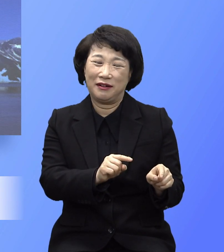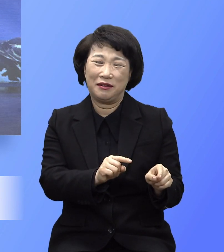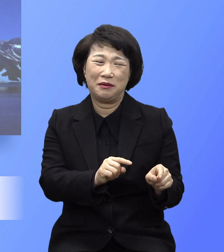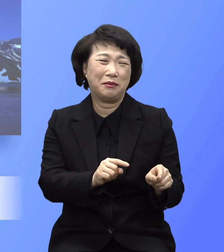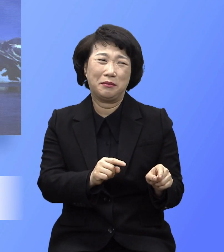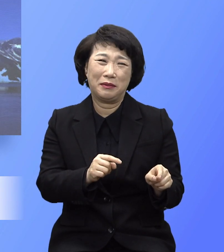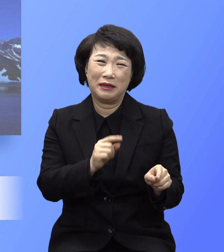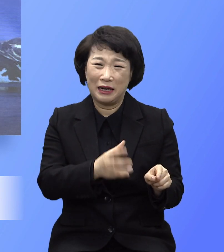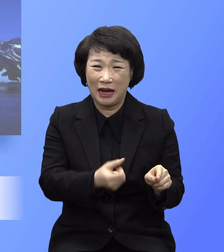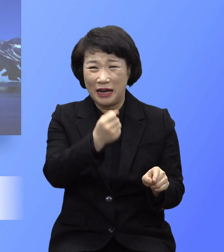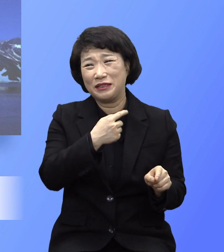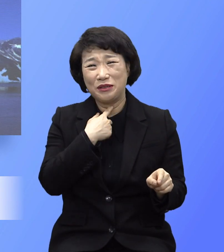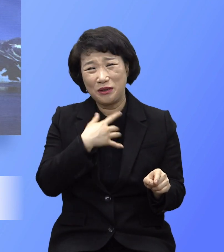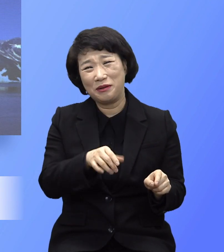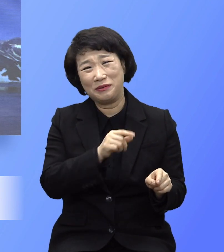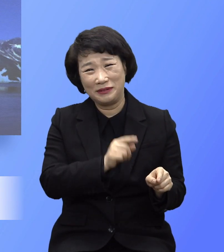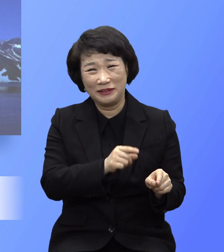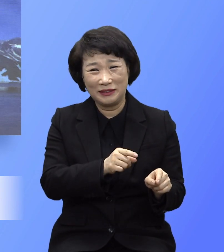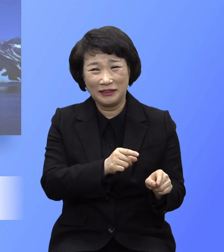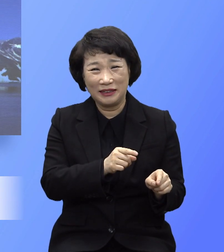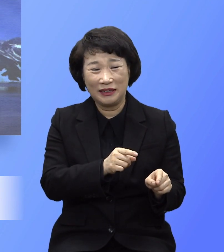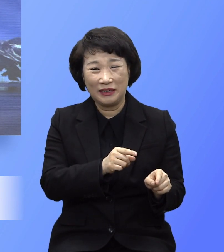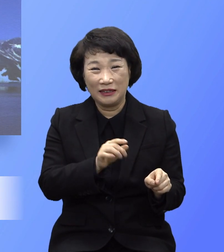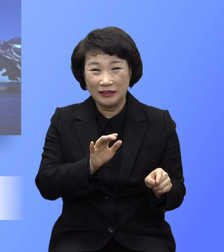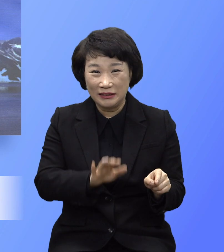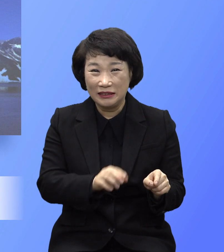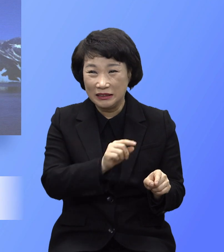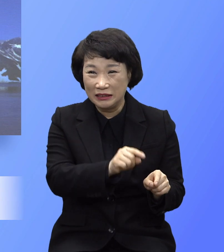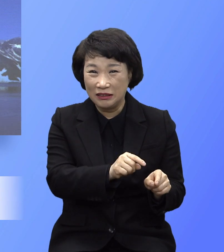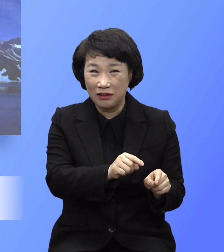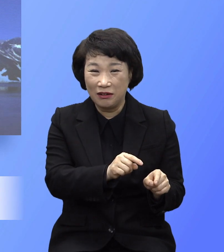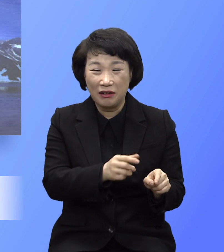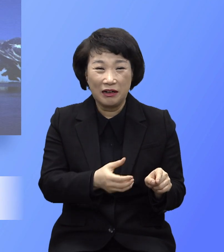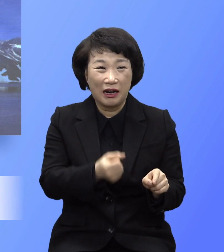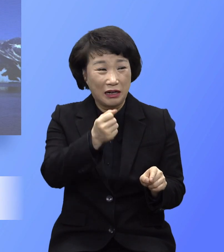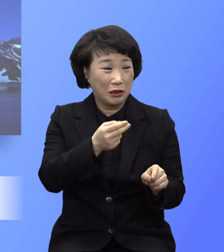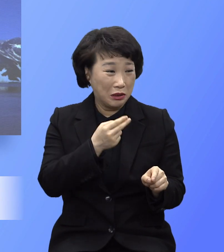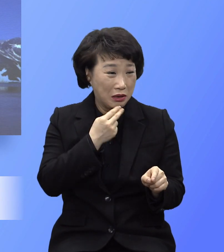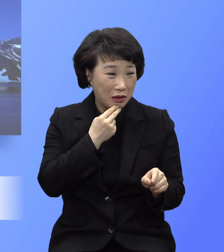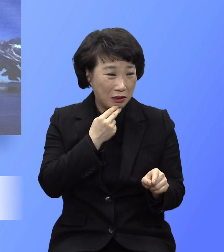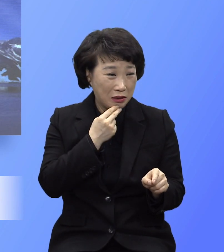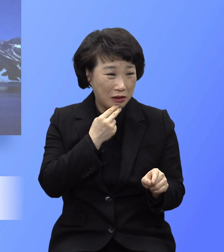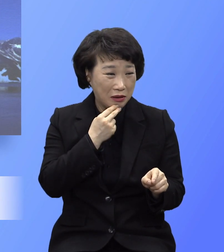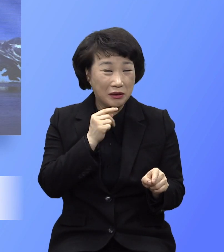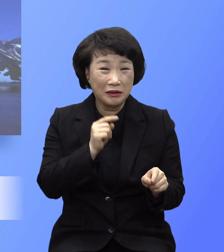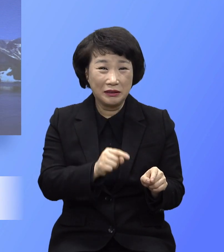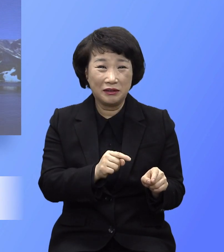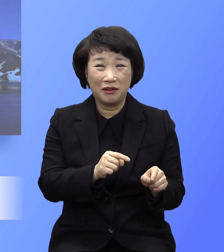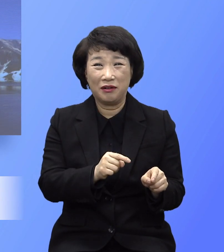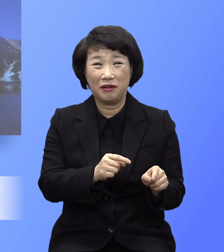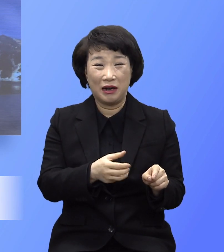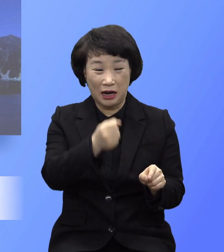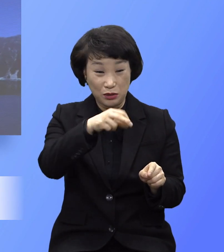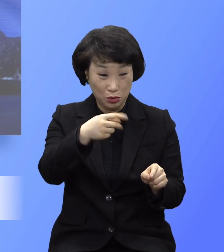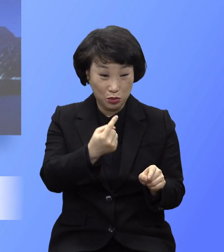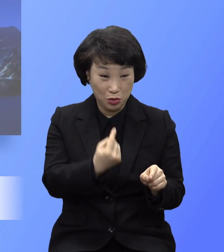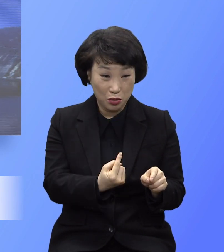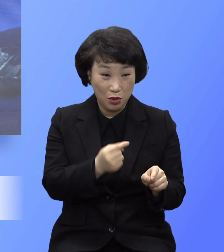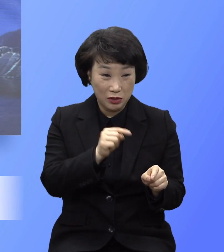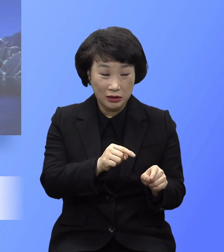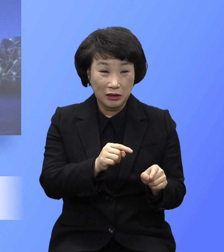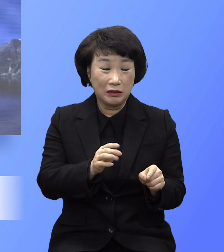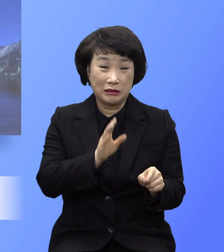전혀 가져본 사실도 없는 사람이요, 갖지 아니한 사람이요, 가졌다